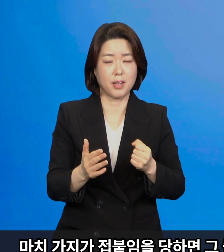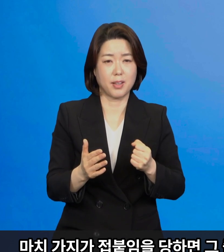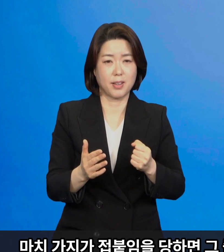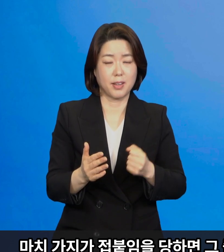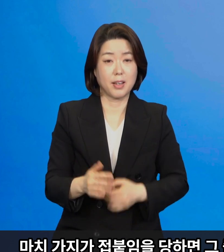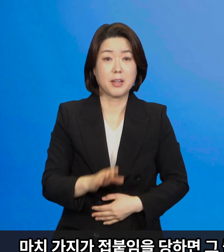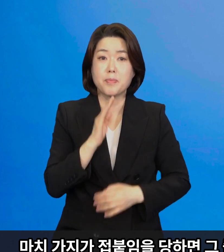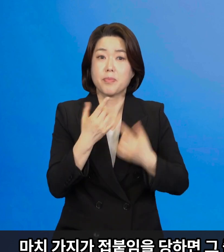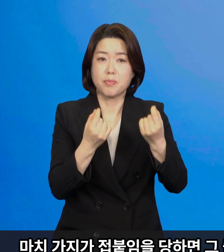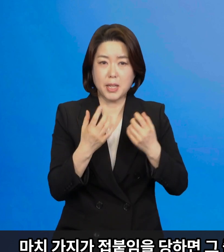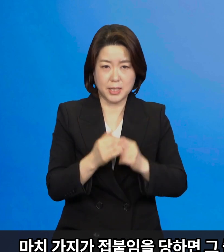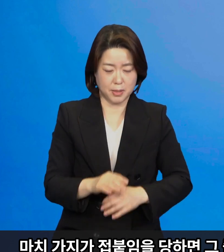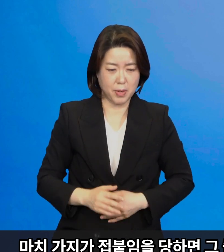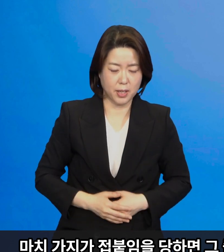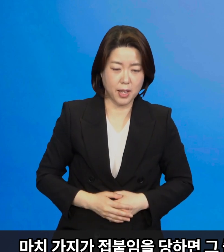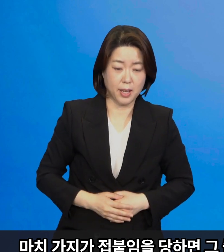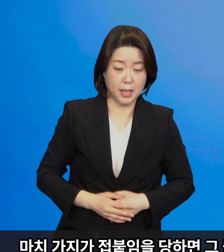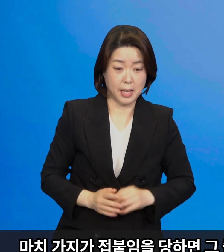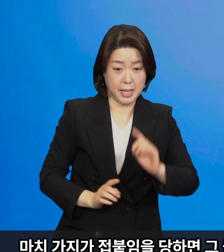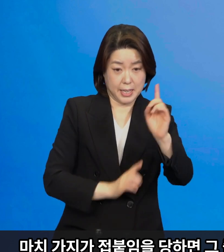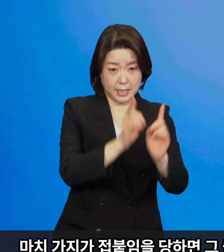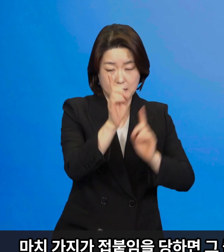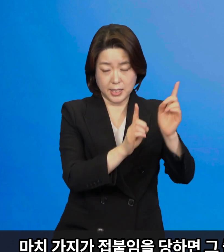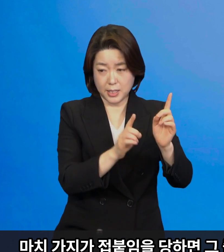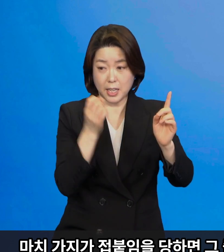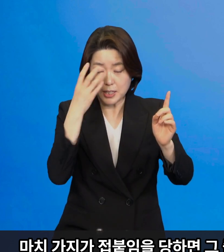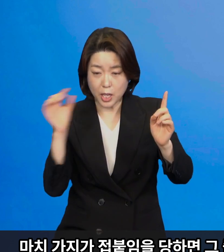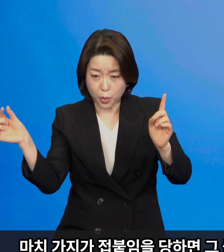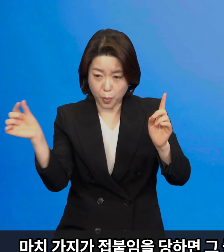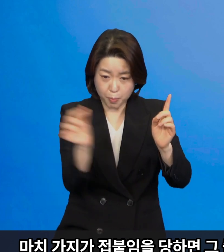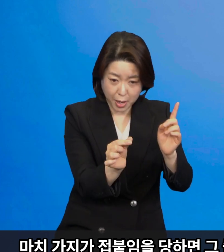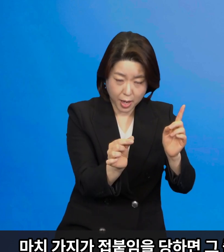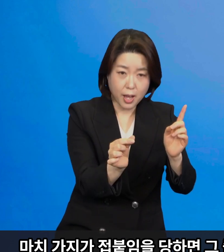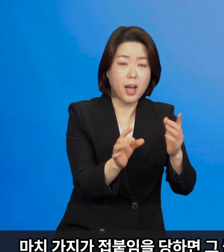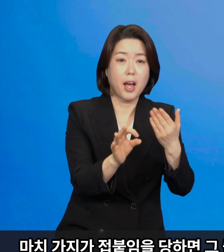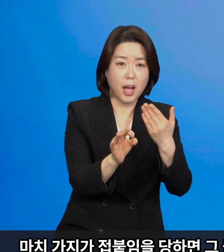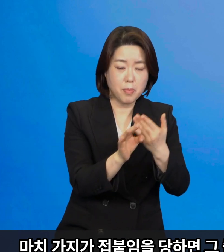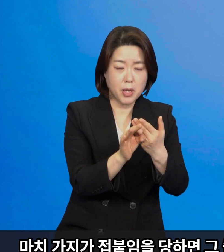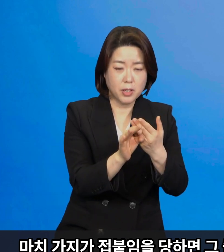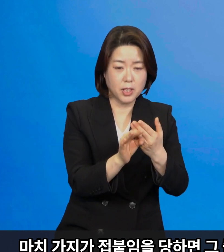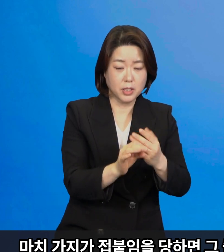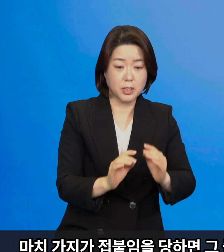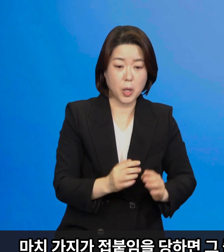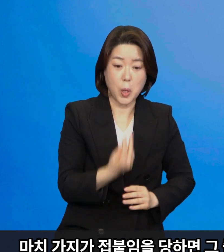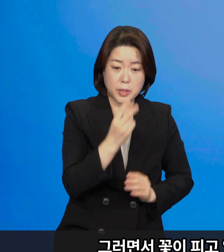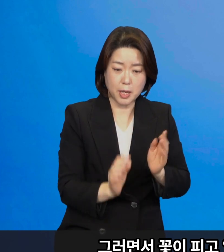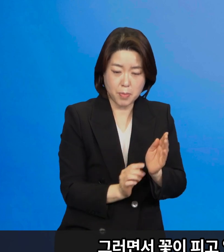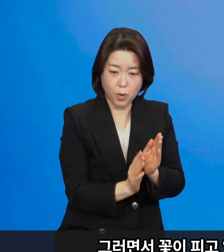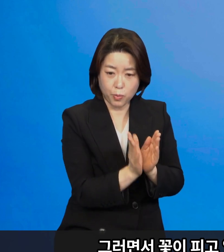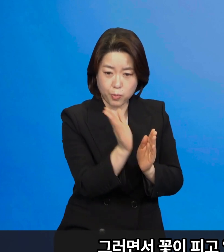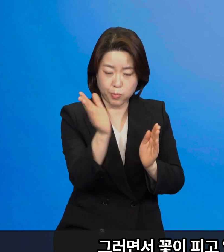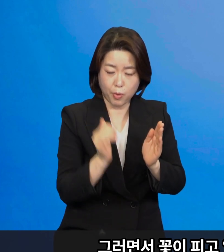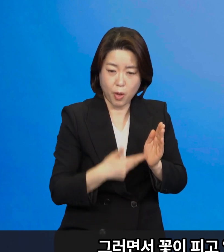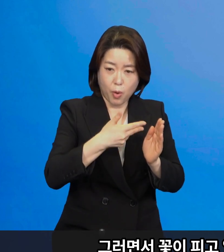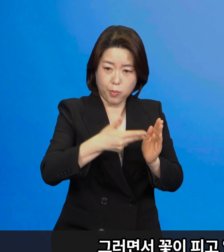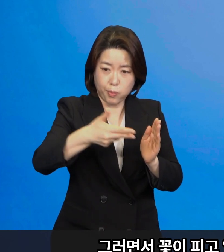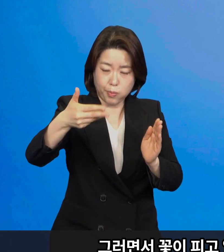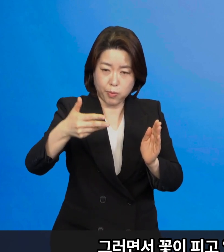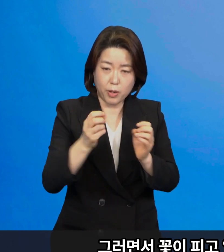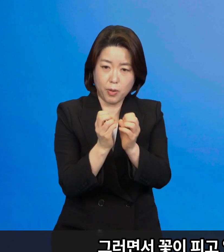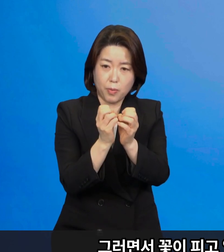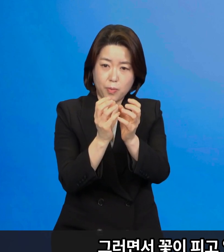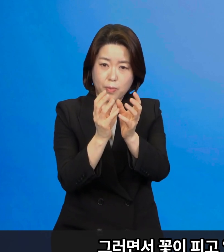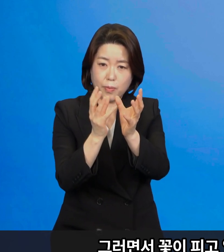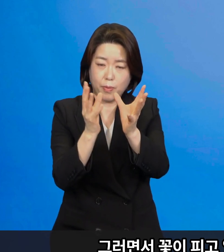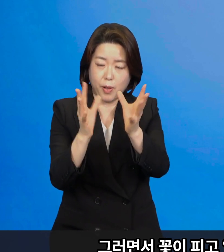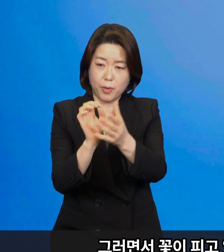마치 가지가 젖보침을 당하면 그 줄기의 생명력이 가지로 확 흘러가죠. 그러면서 꽃이 피고